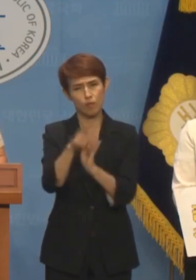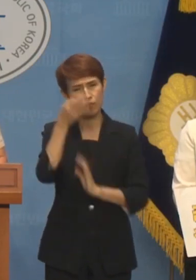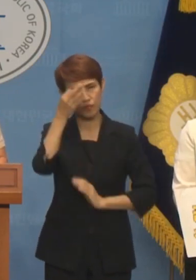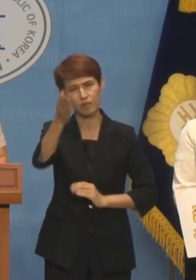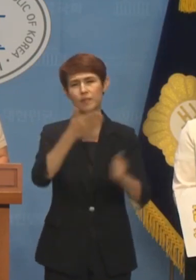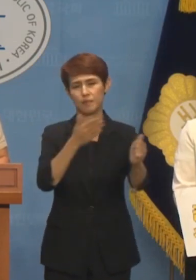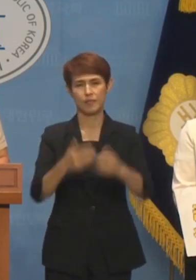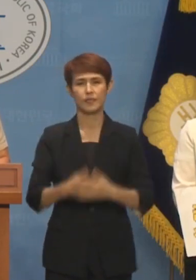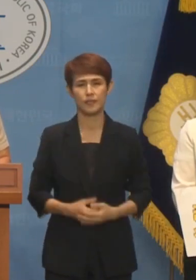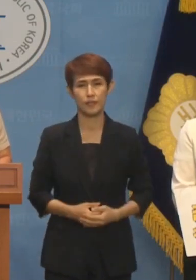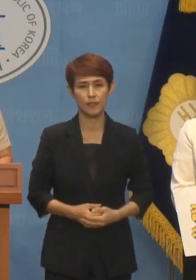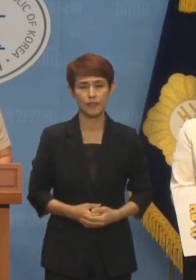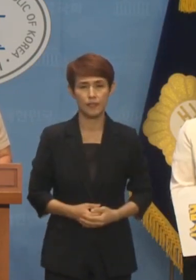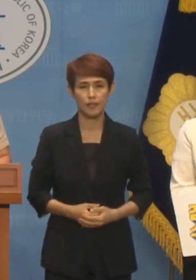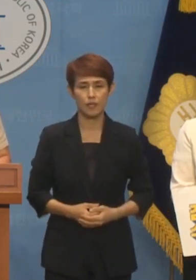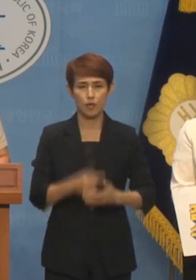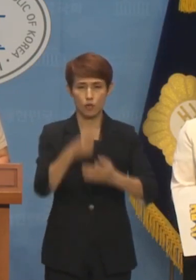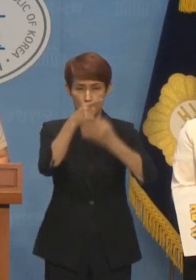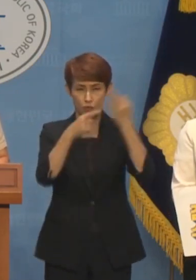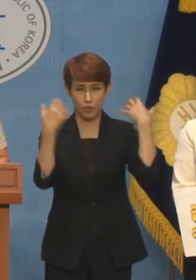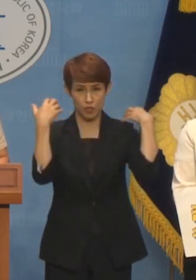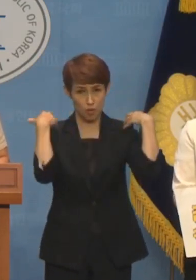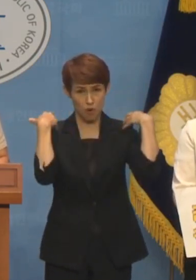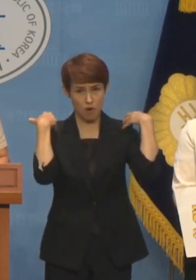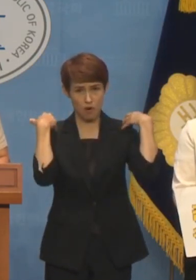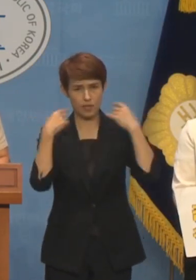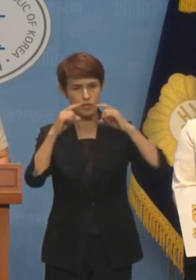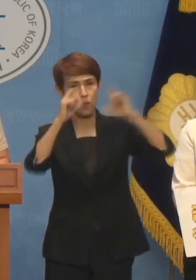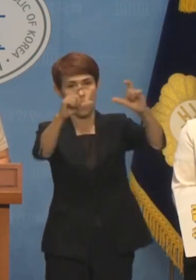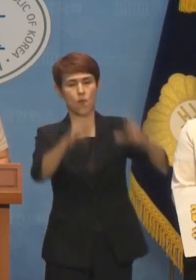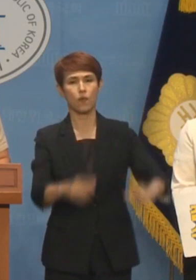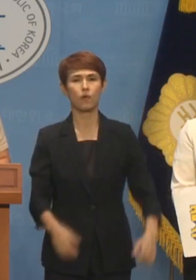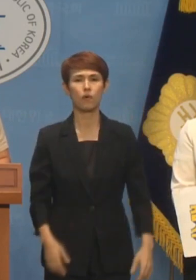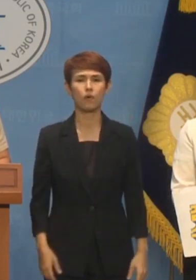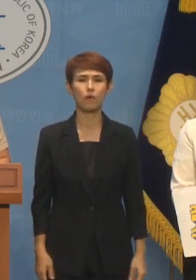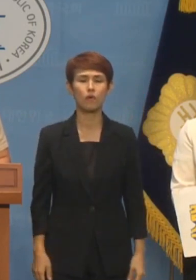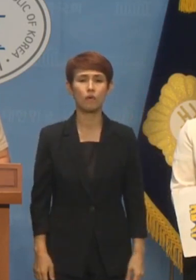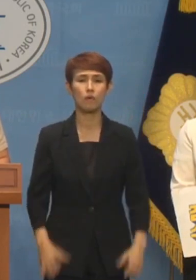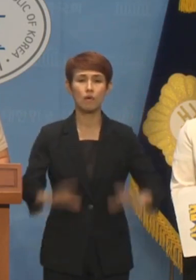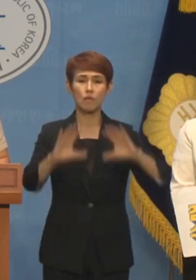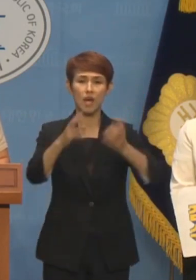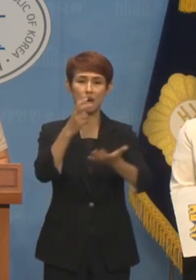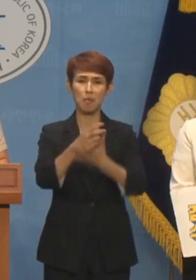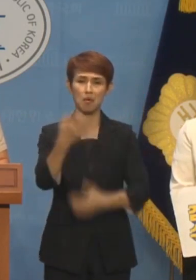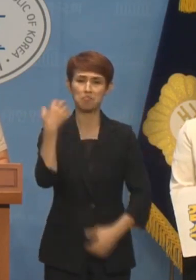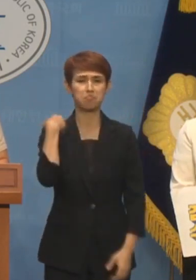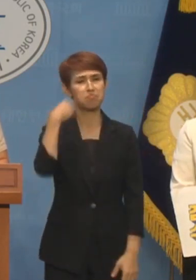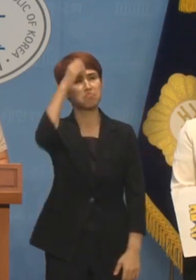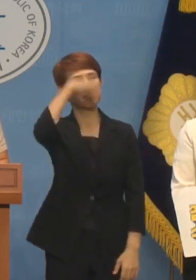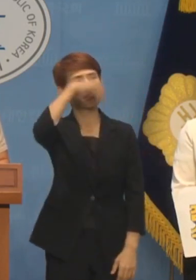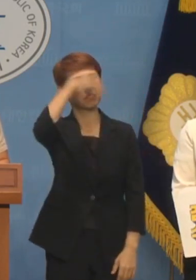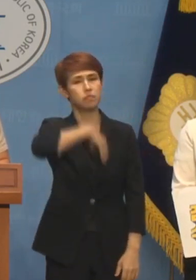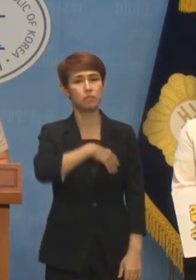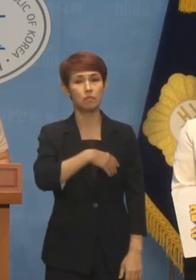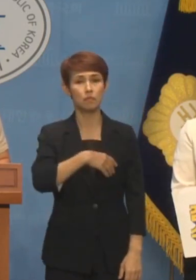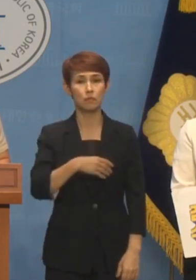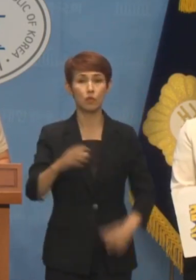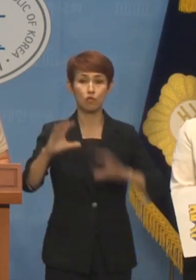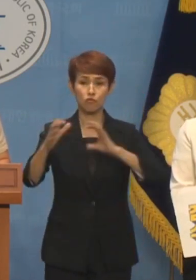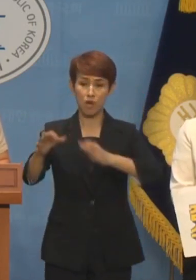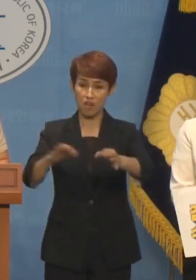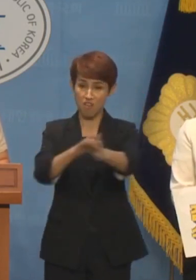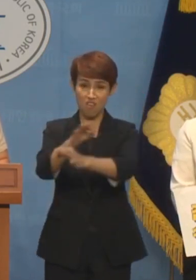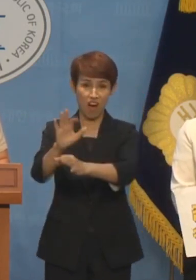바랍니다. 끝으로 윤석열 정권에게 경고합니다. 여전히 헌법적 책무를 망각하고 국가 경영이